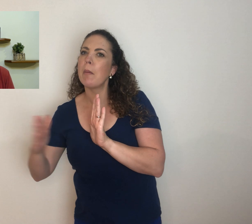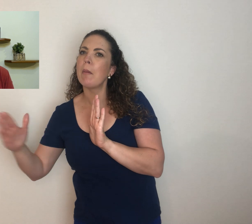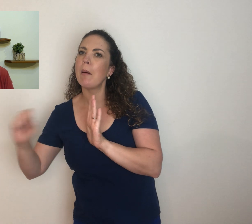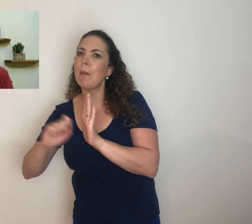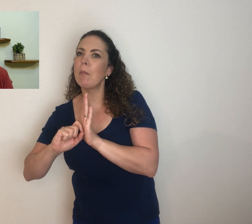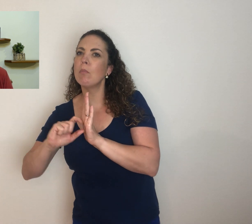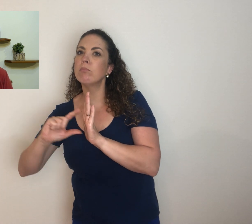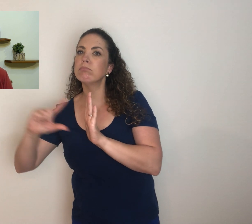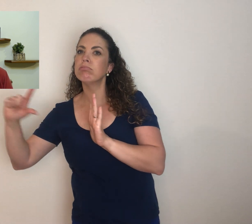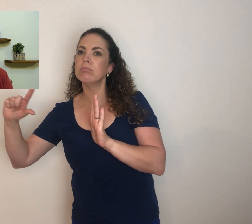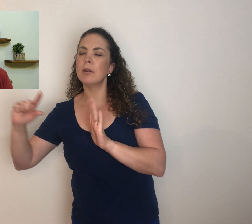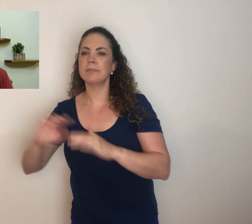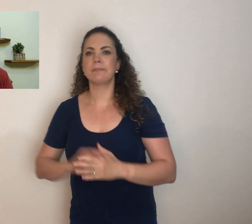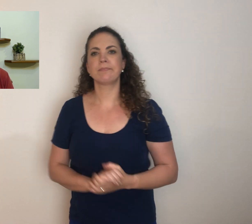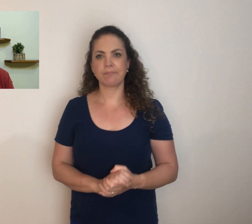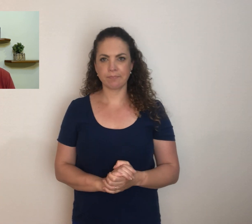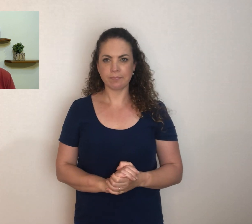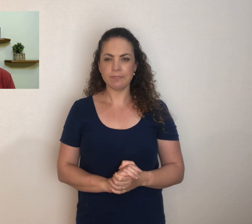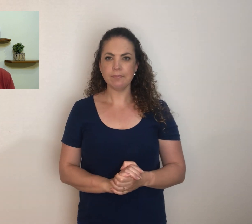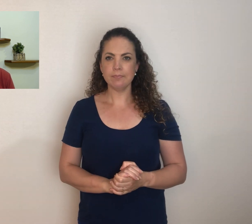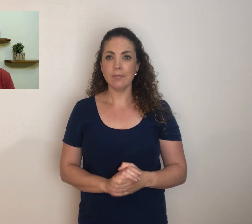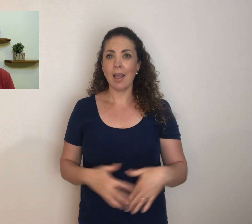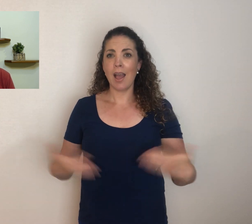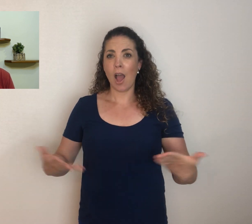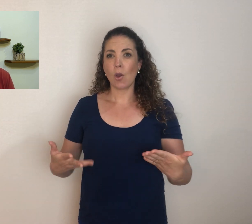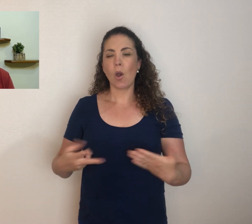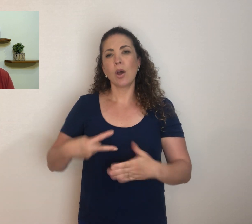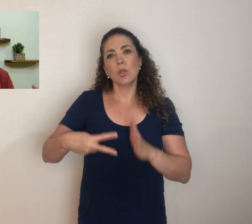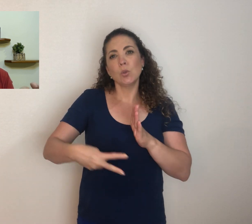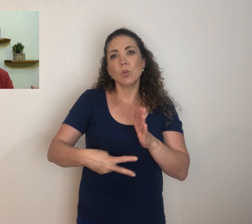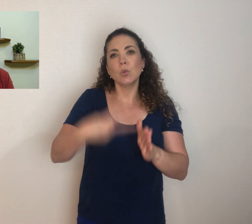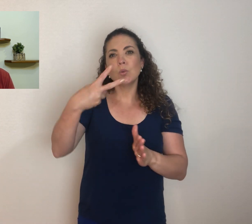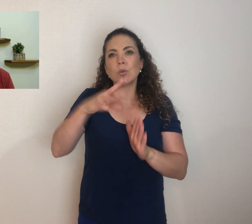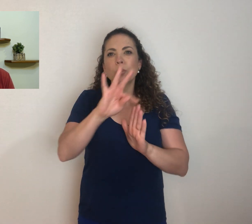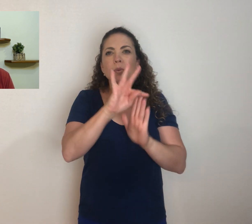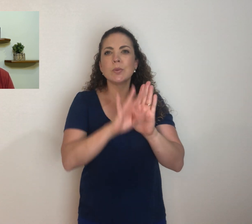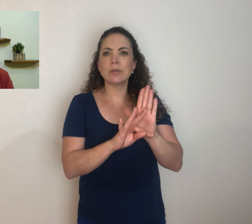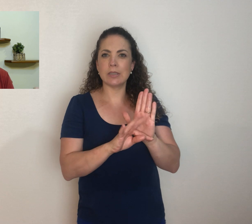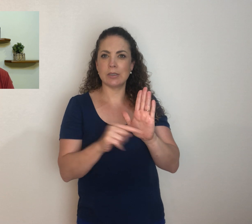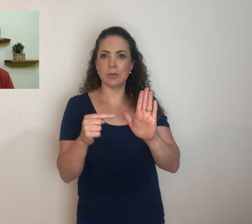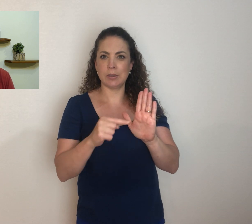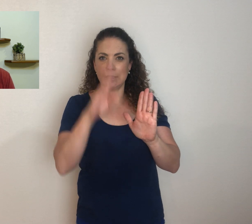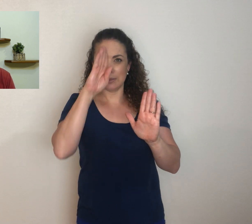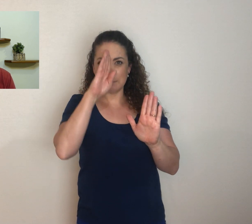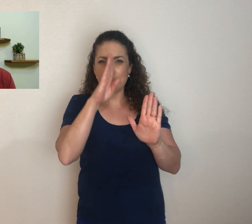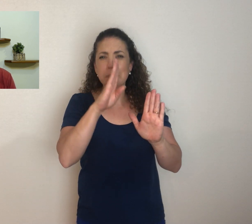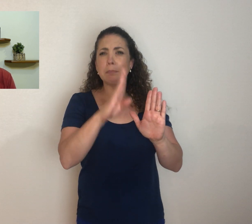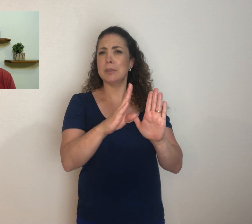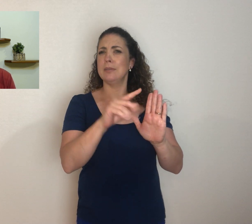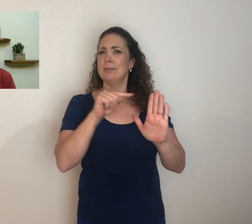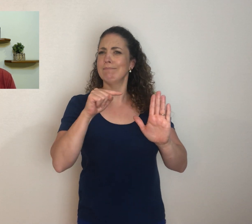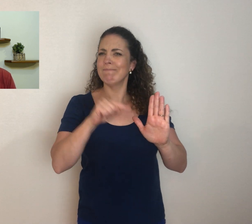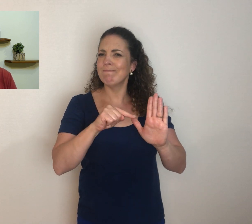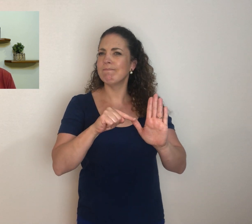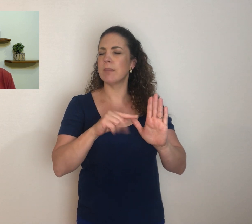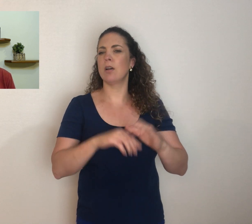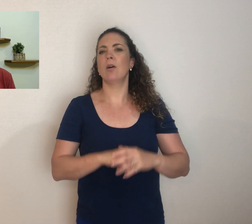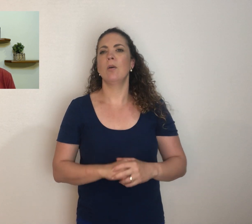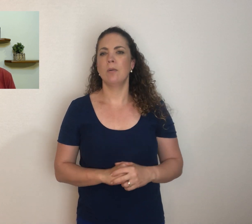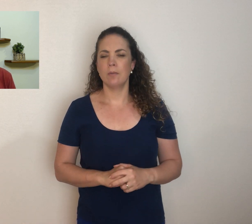Agora, vamos ver agora um segundo texto, irmãos, um texto-chave muito importante